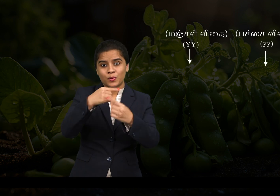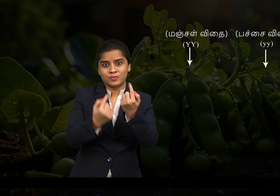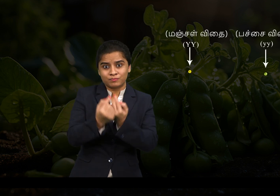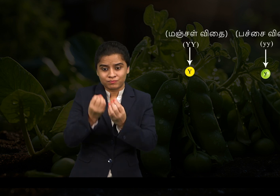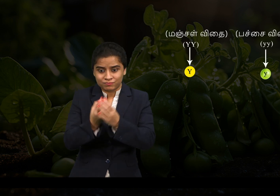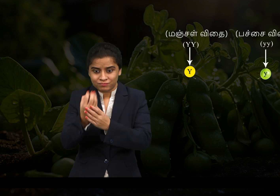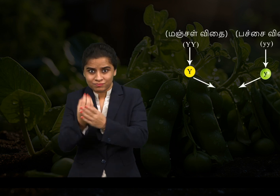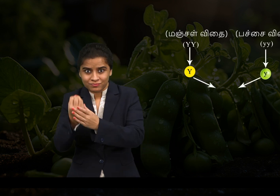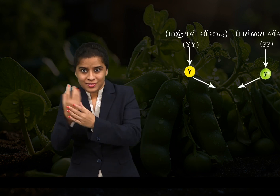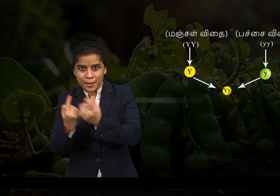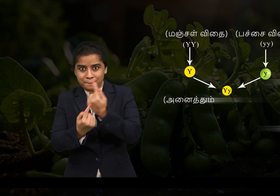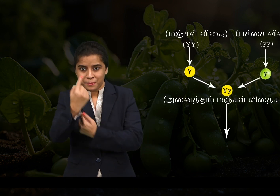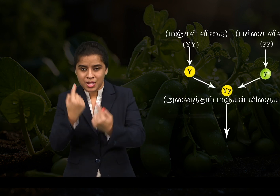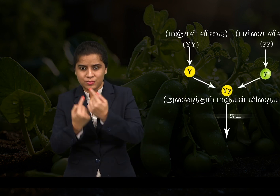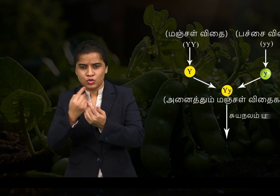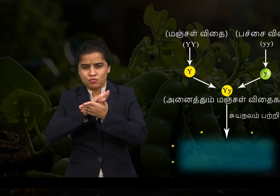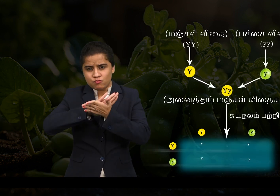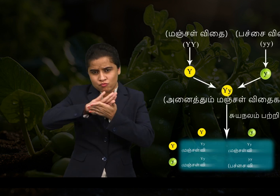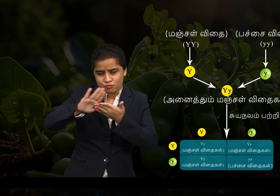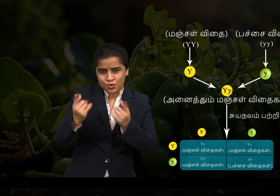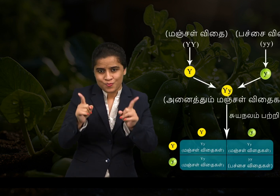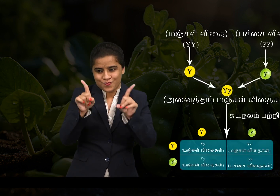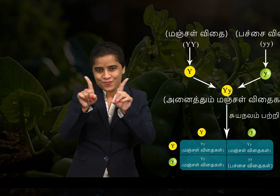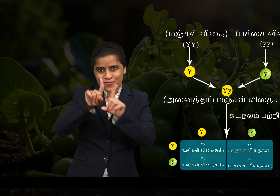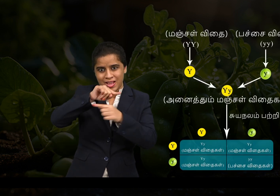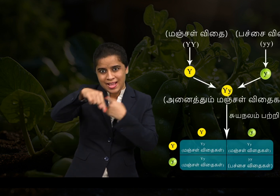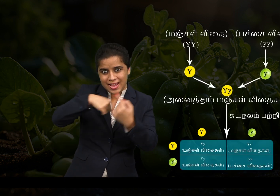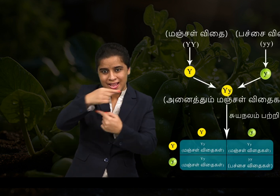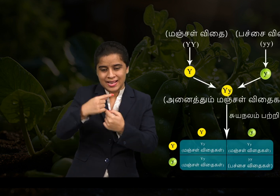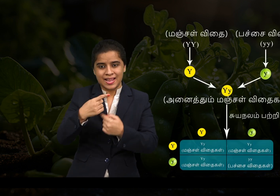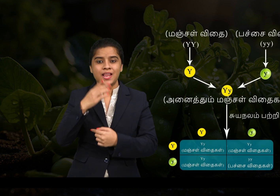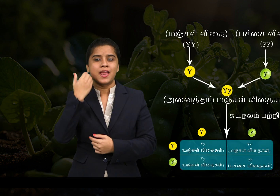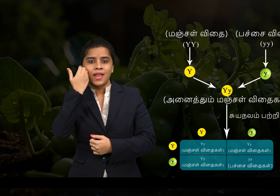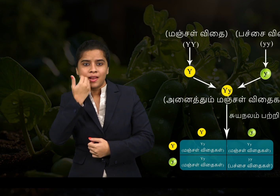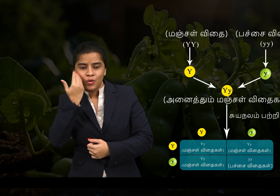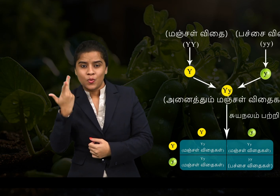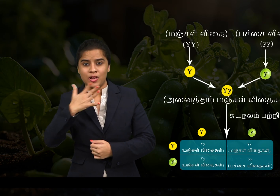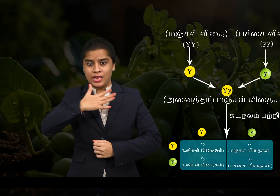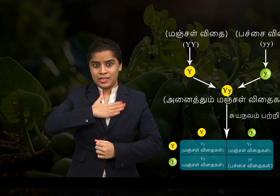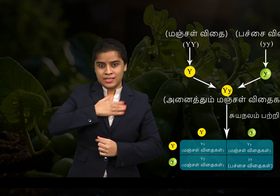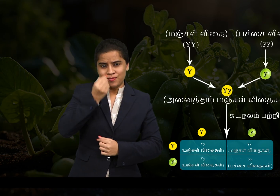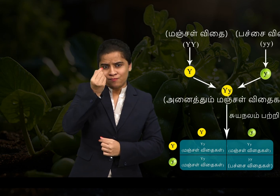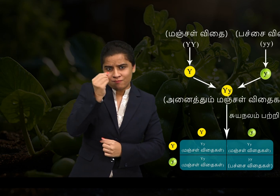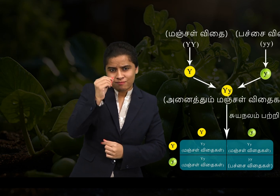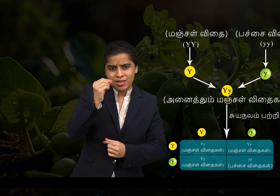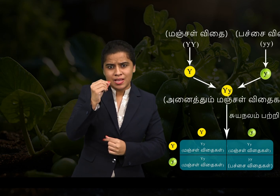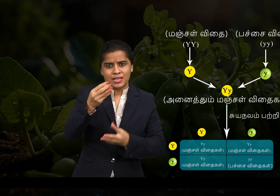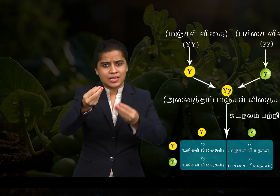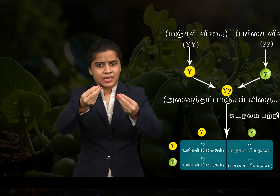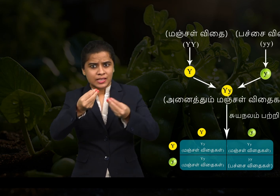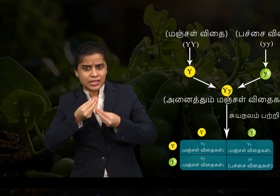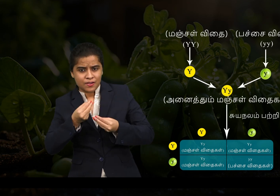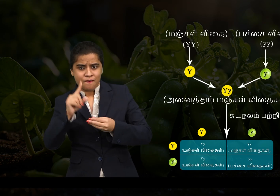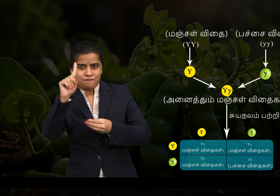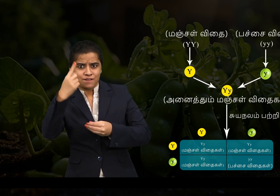குறுக்கு மகரந்த சேர்க்கை செய்யும் தாவரங்கள் மஞ்சள் மற்றும் பச்சை விதைகளின் தூய இனம்